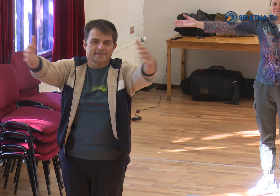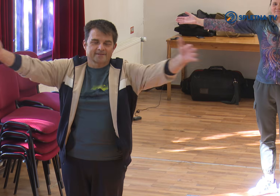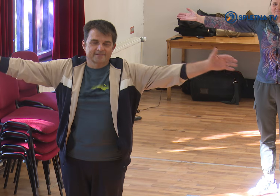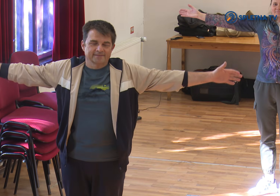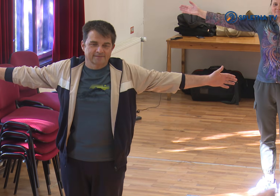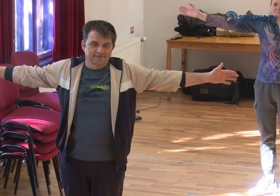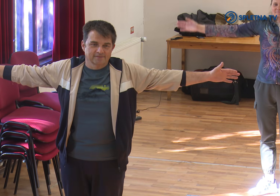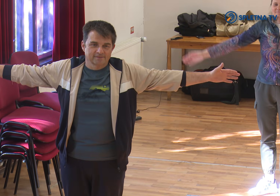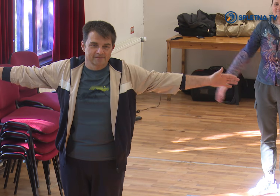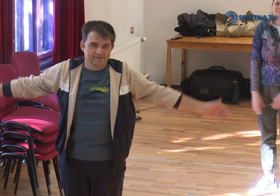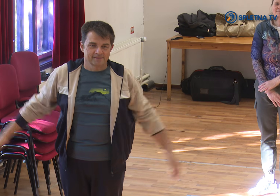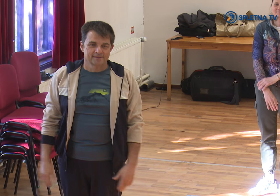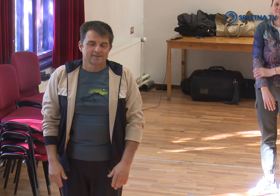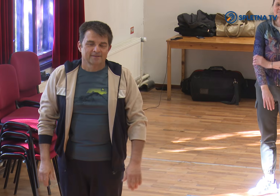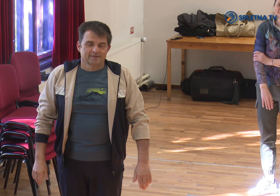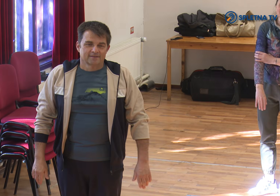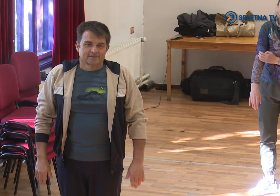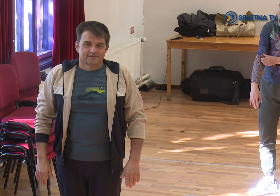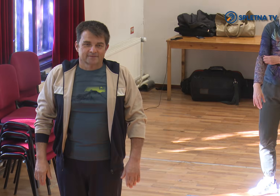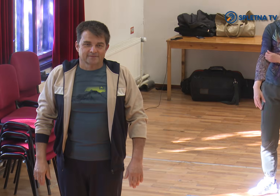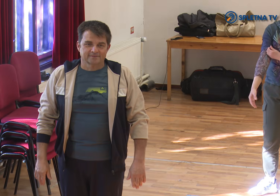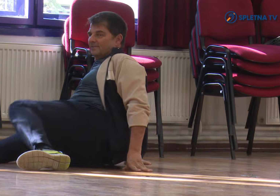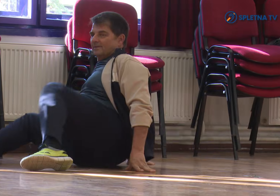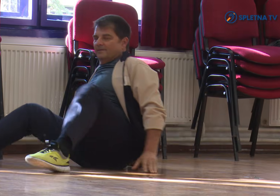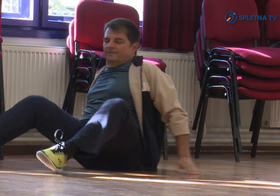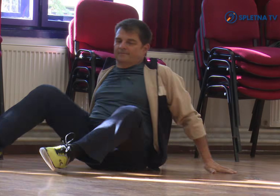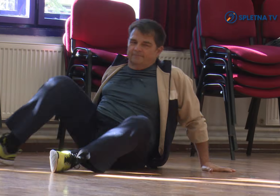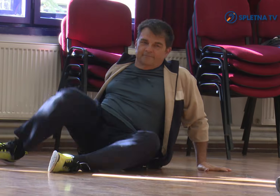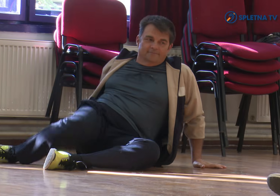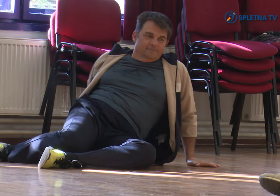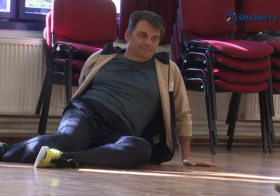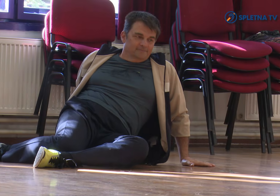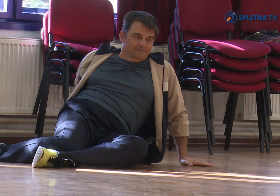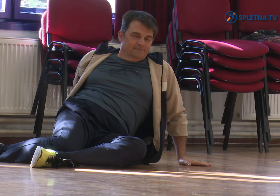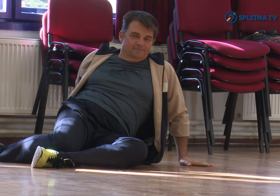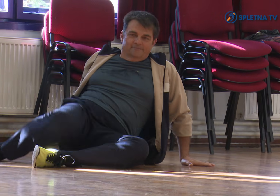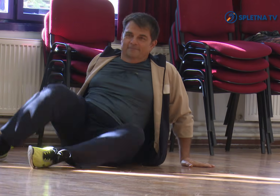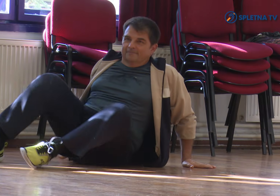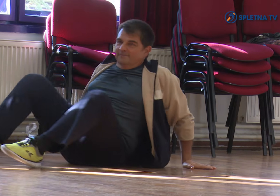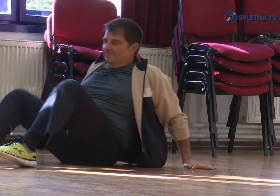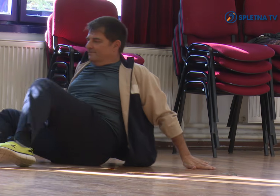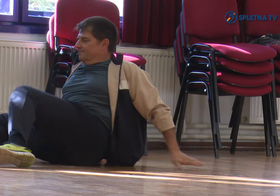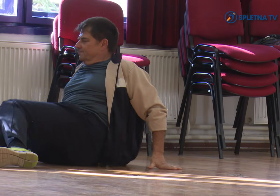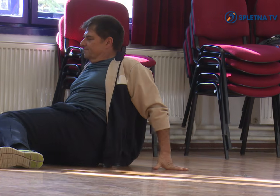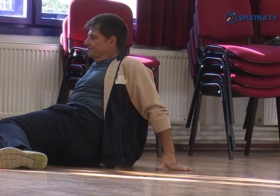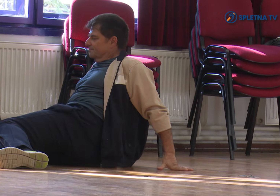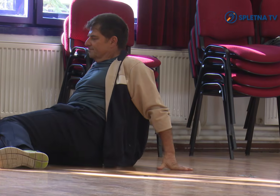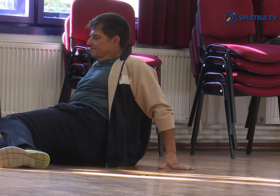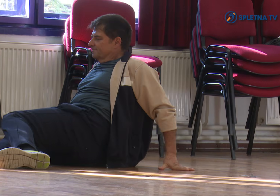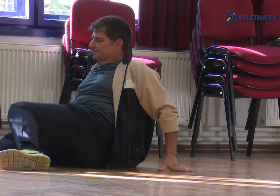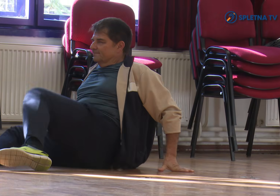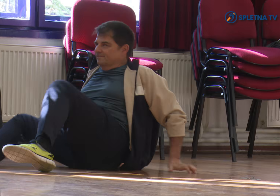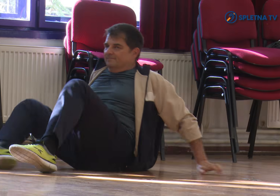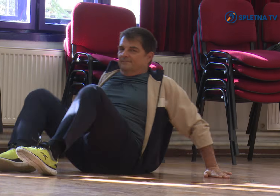Take a walk along the street if I'm feeling dessert. All of this convenience just doesn't work for